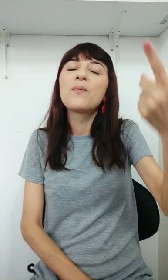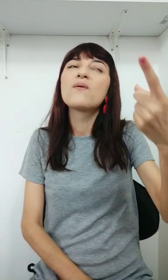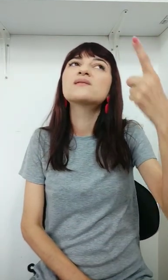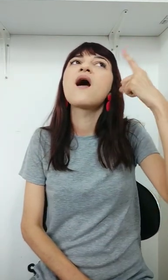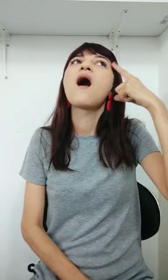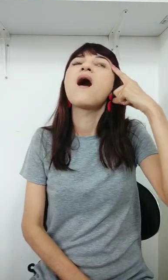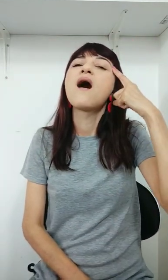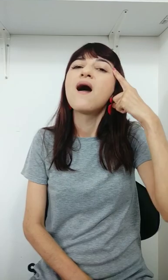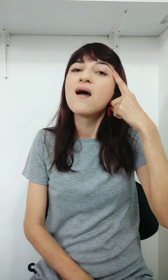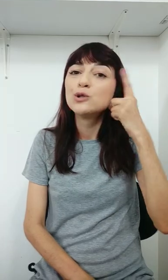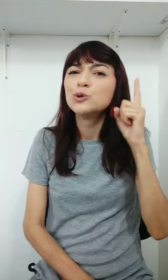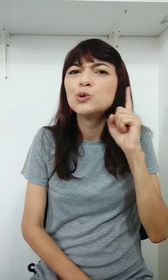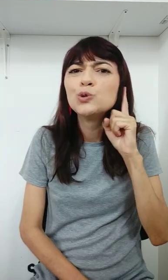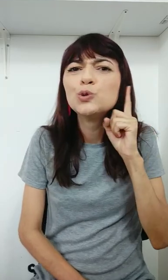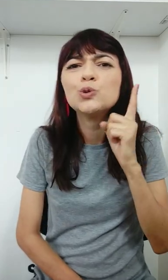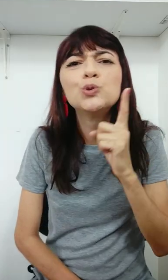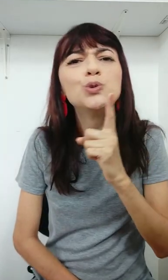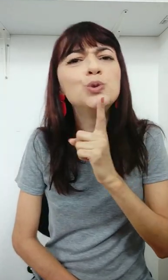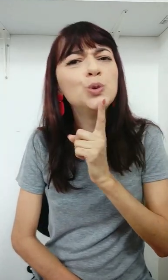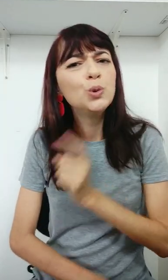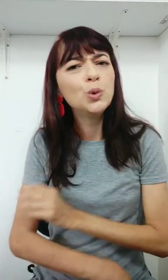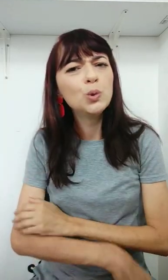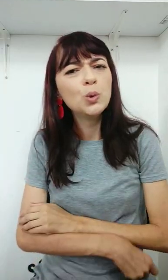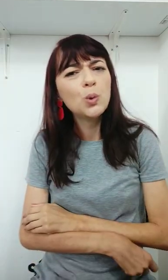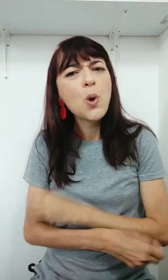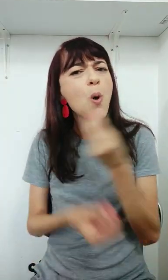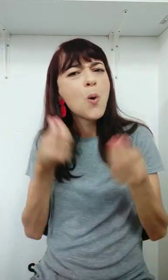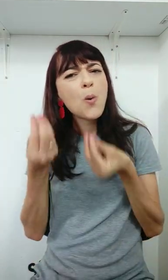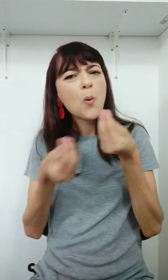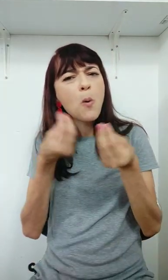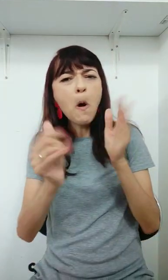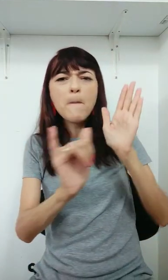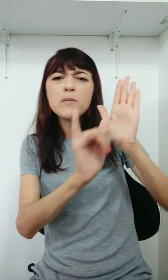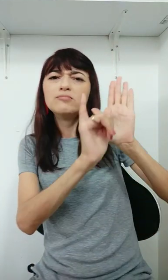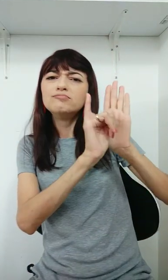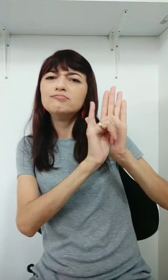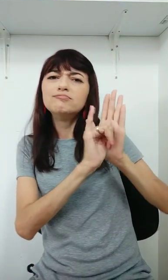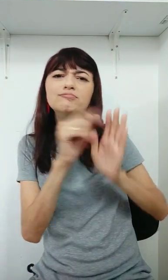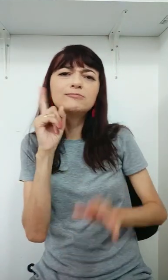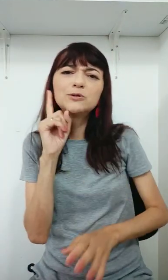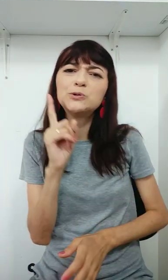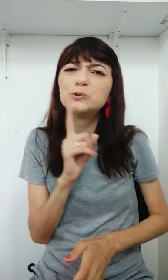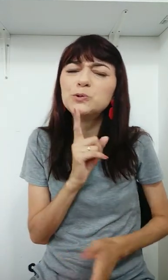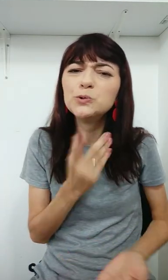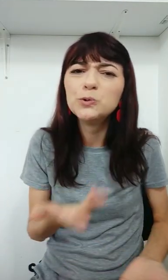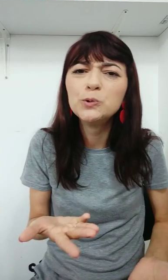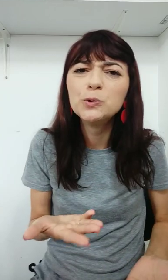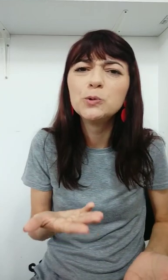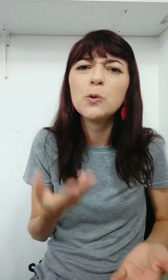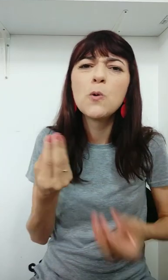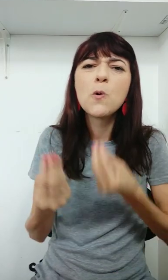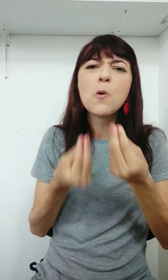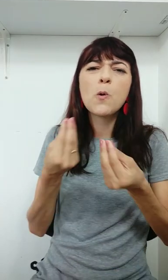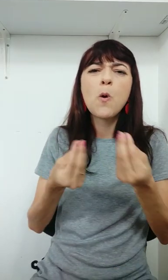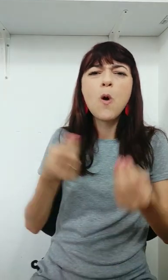pouco em geral de cultura, de identidade, dar alguns exemplos, mas em relação aos surdos, como que a gente fala de